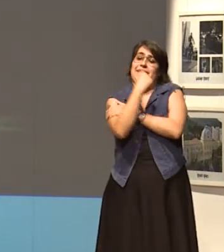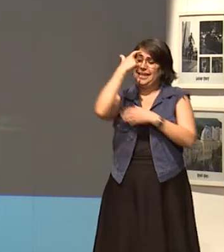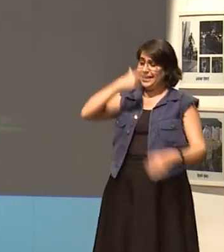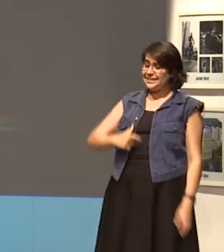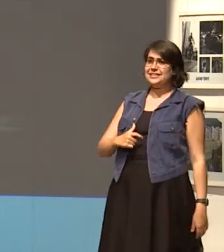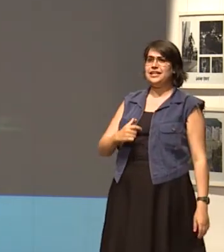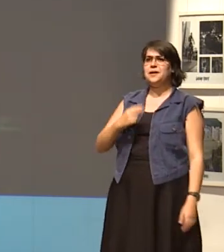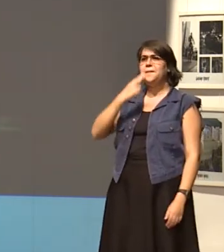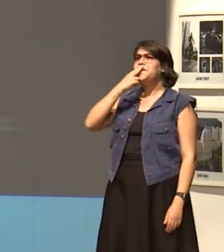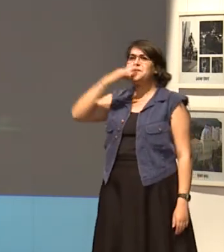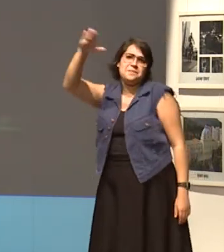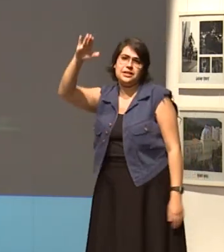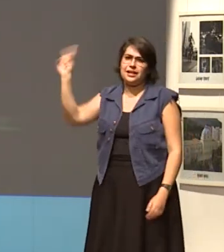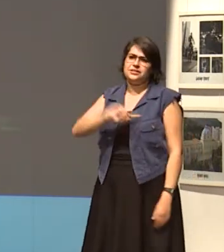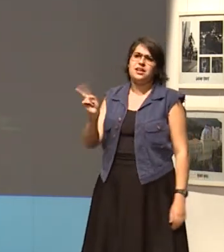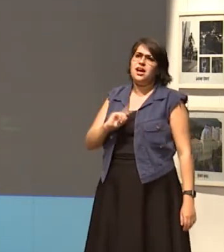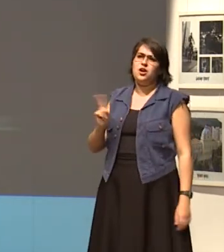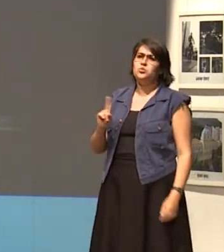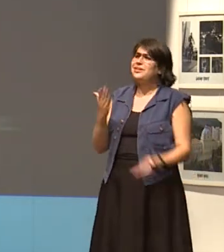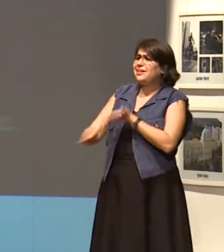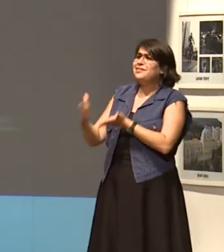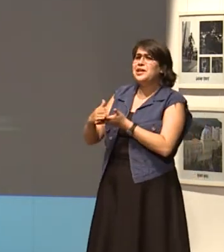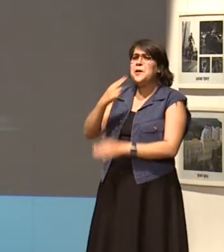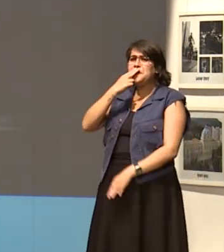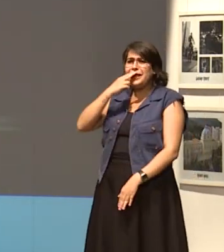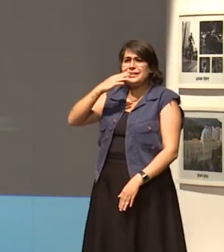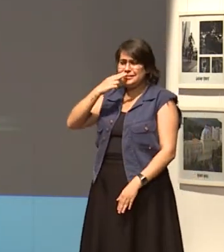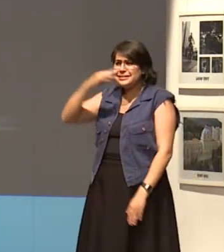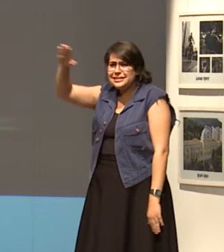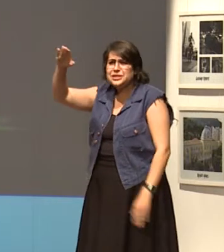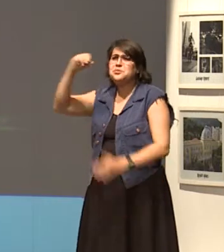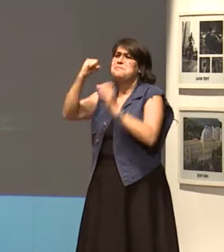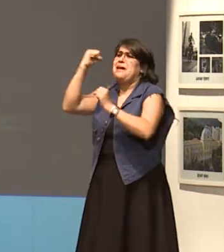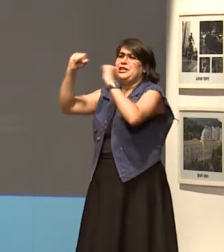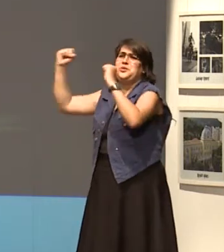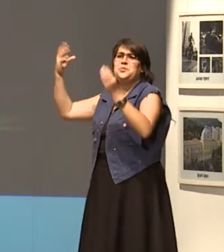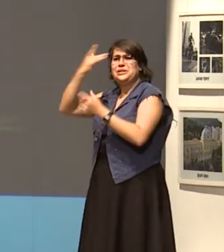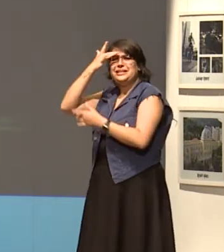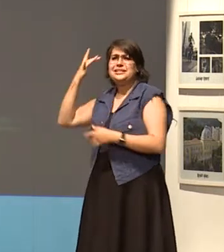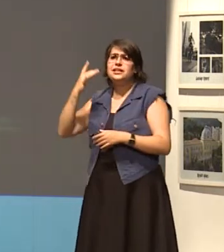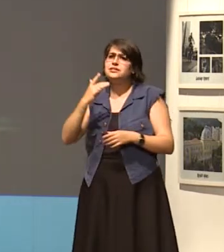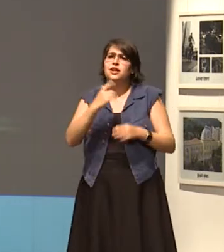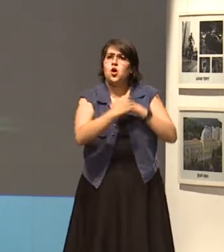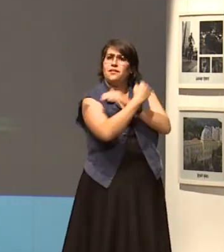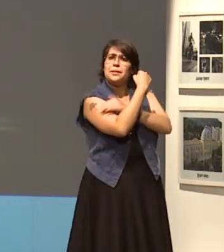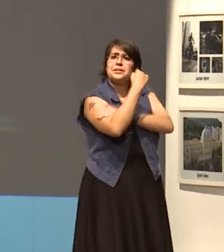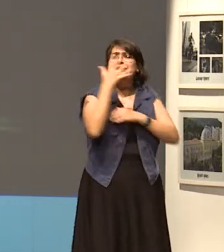O termo é feminista, não é feminazi, não é nazismo. O nazismo matou